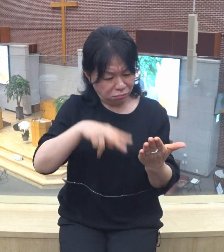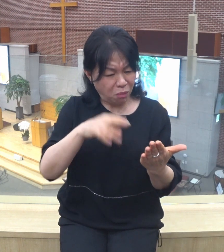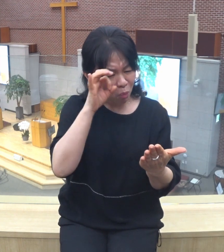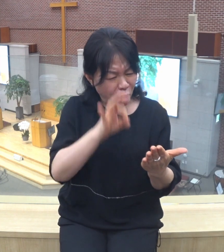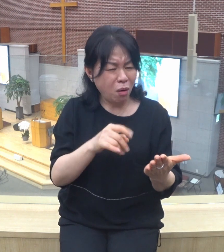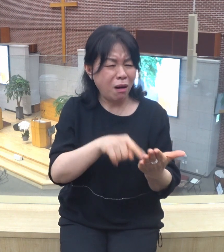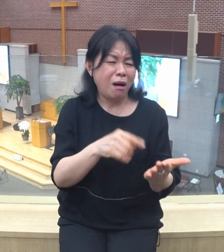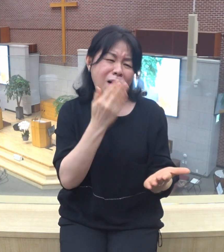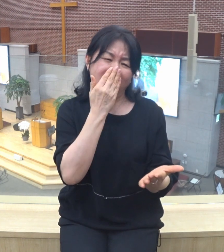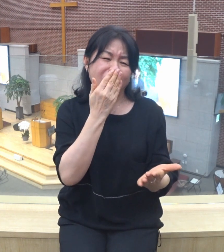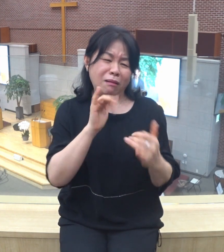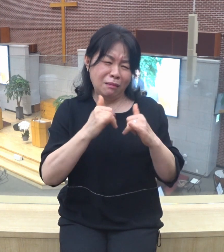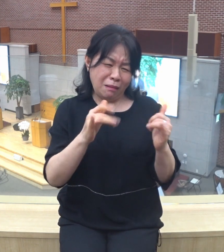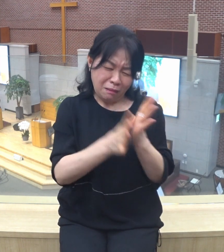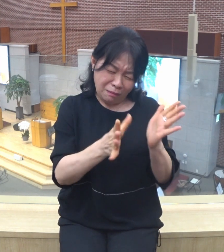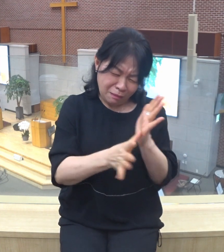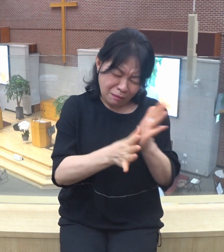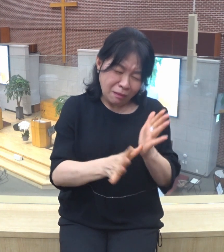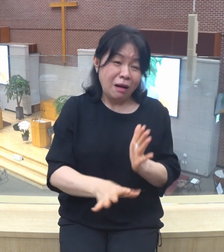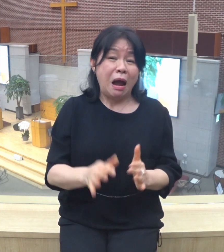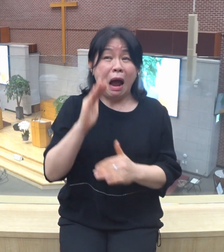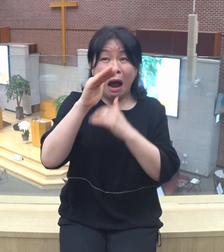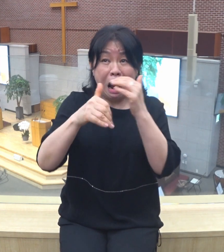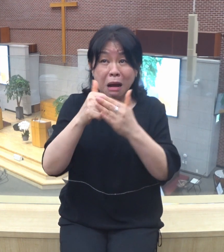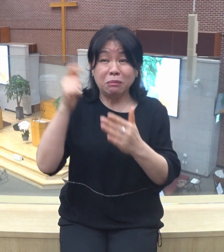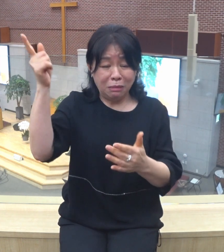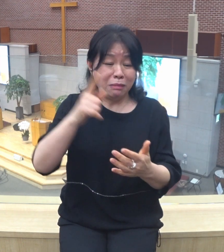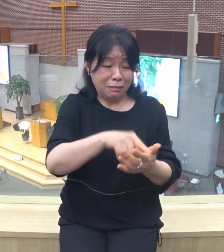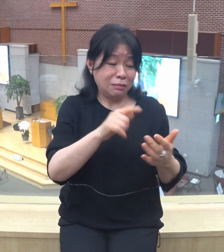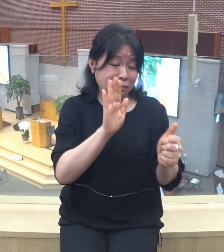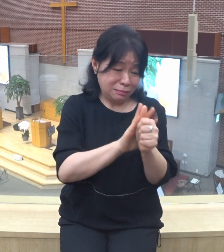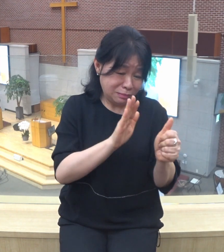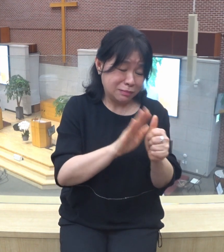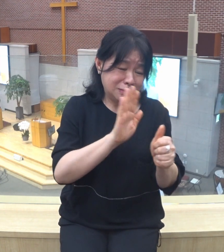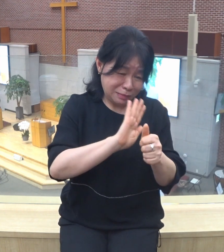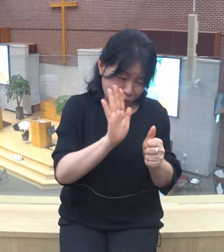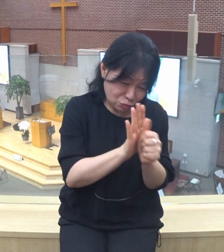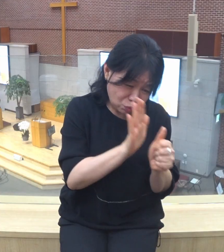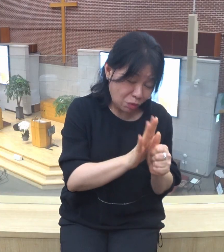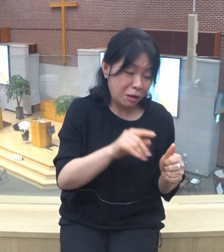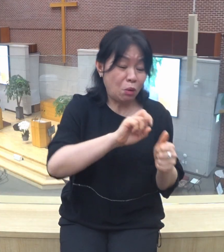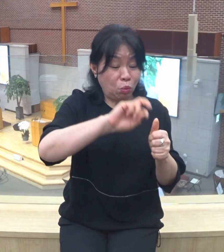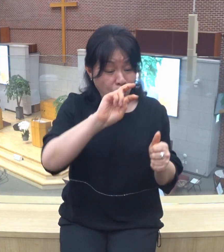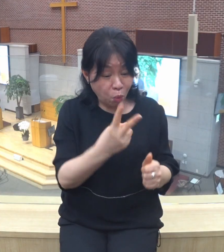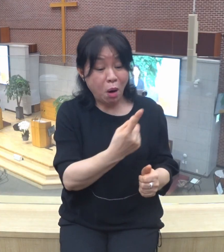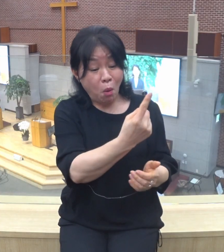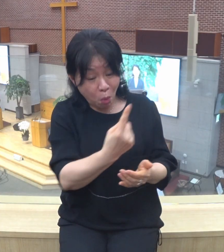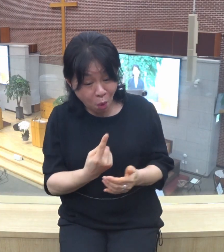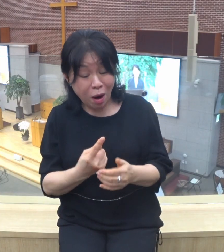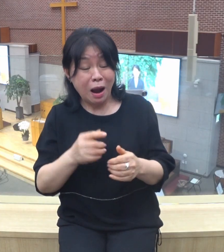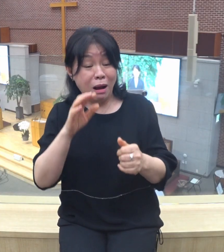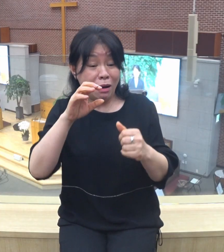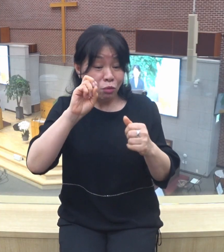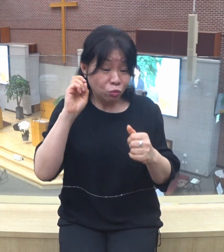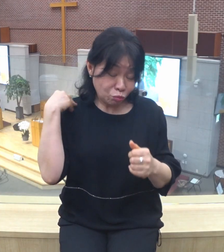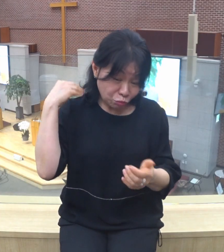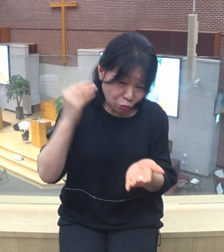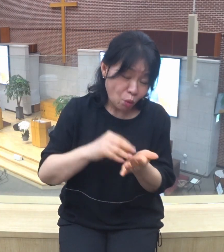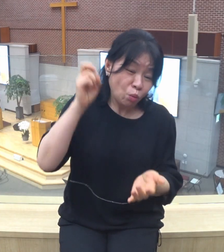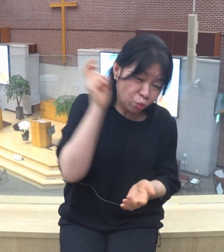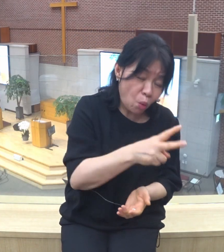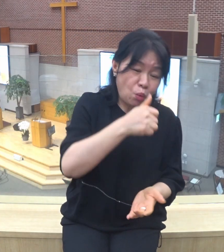매번 하나님을 잃어버릴 수가 있나 이해되지 않았습니다. 그런데 이제는 저도 가끔 하나님이 안 계신 곳에